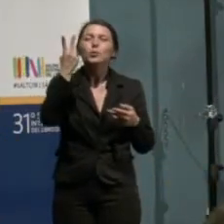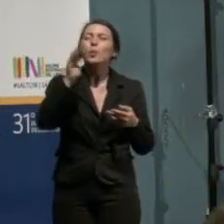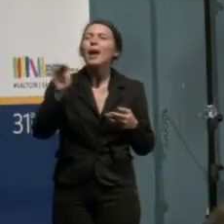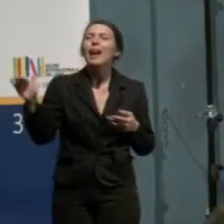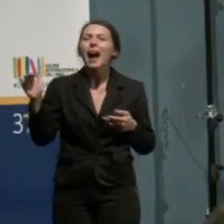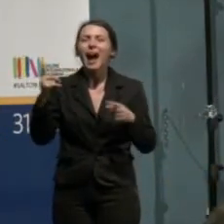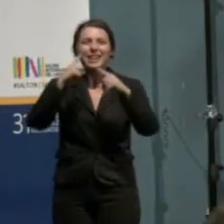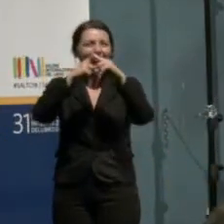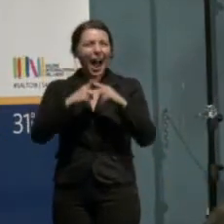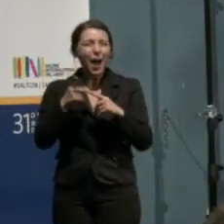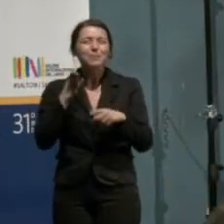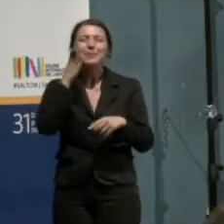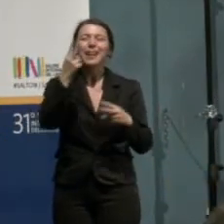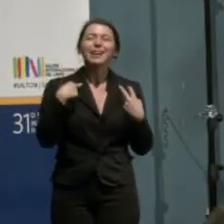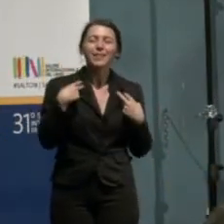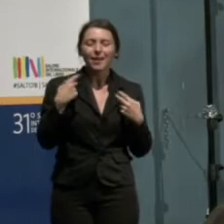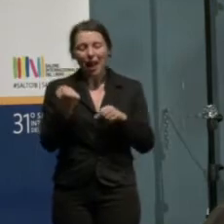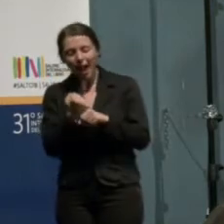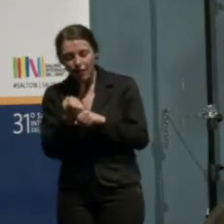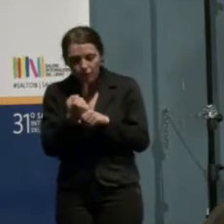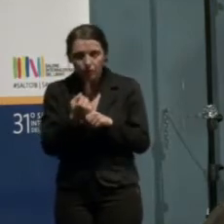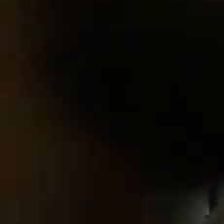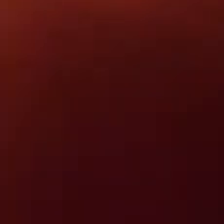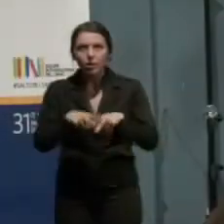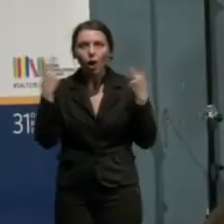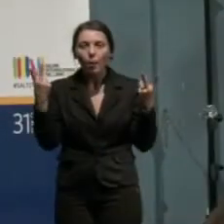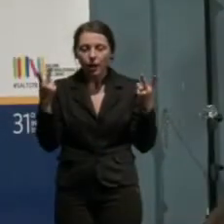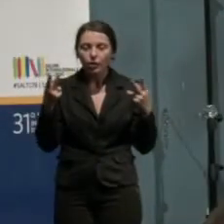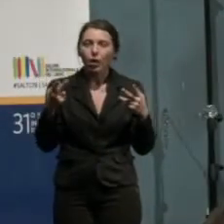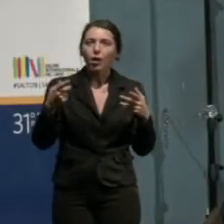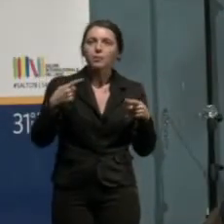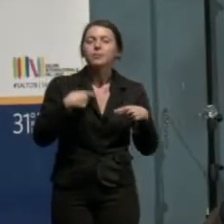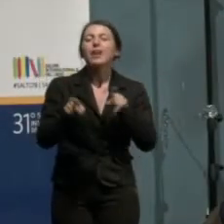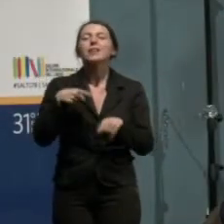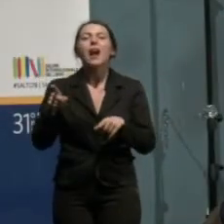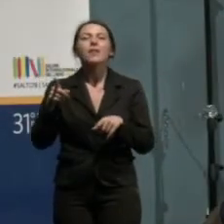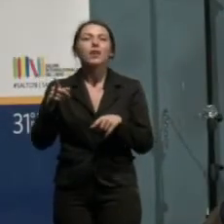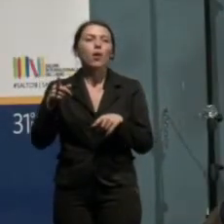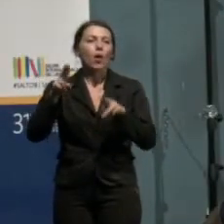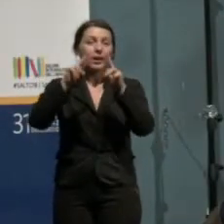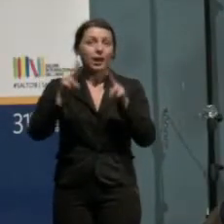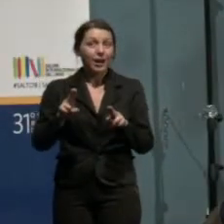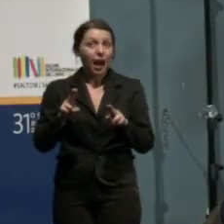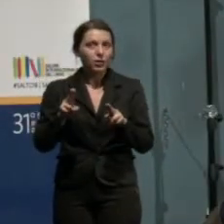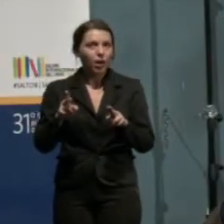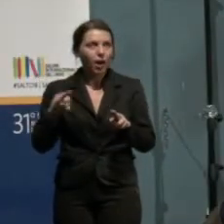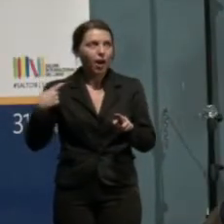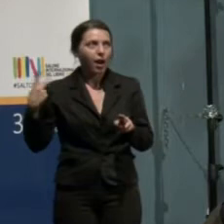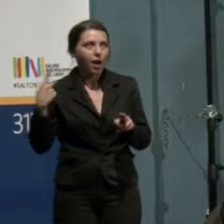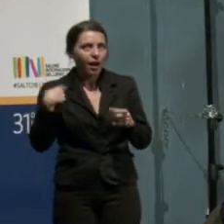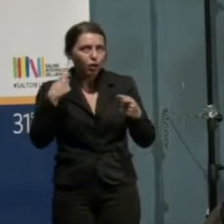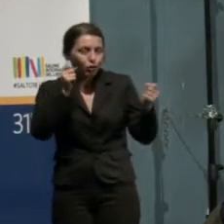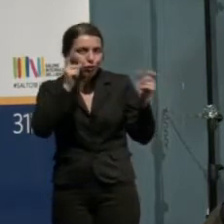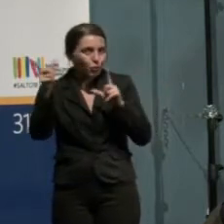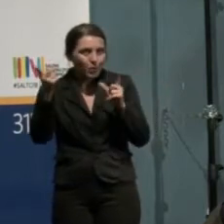tra per altre ragioni hanno scoperto col loro lavoro il traffico internazionale con con giancarlo caselli siamo rimasti sorpresi dalla qualità di quel